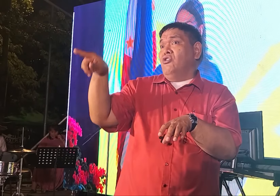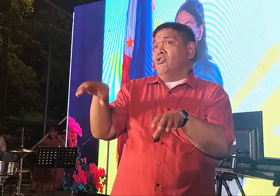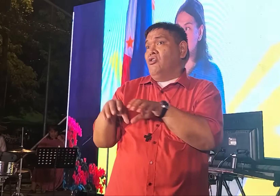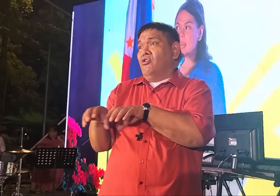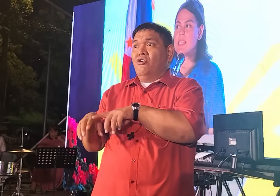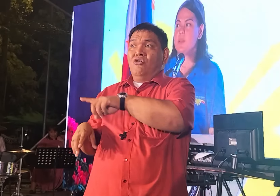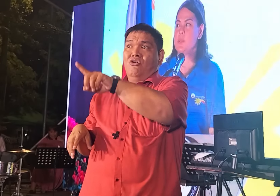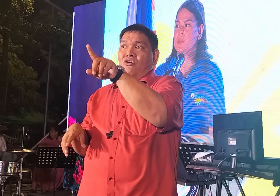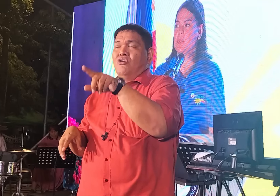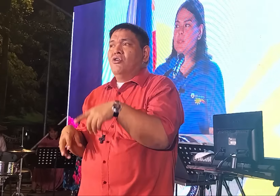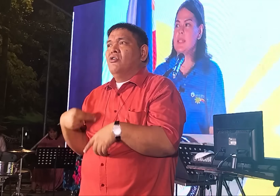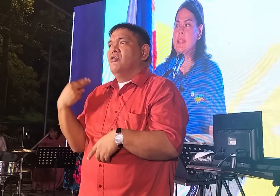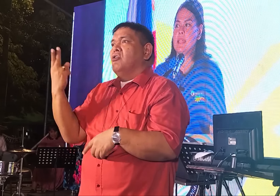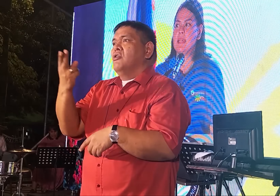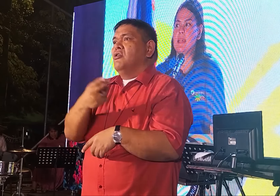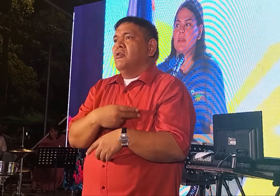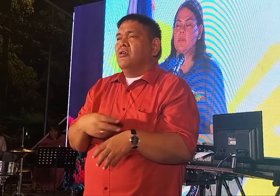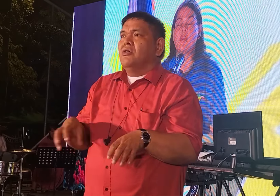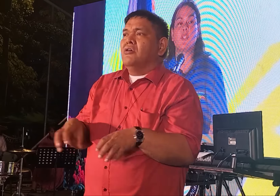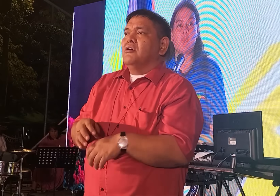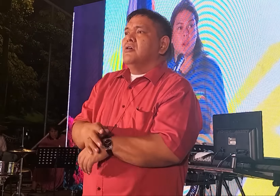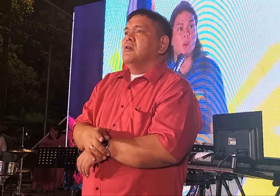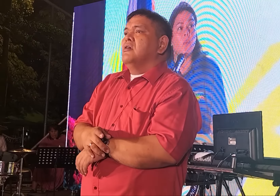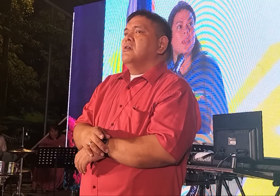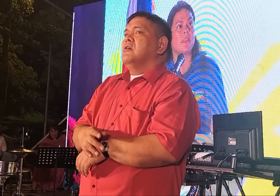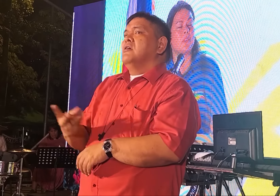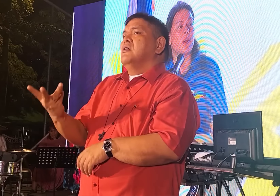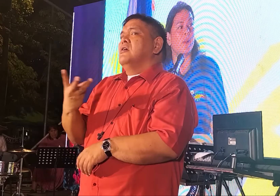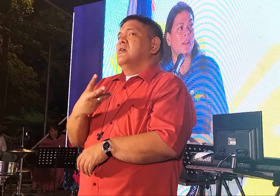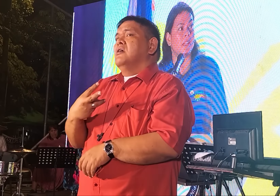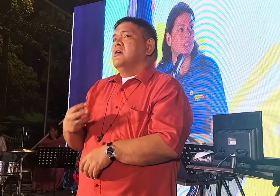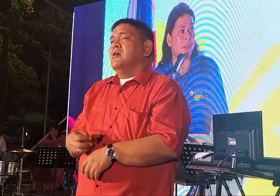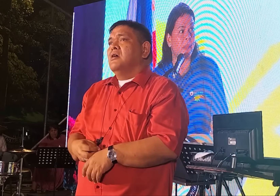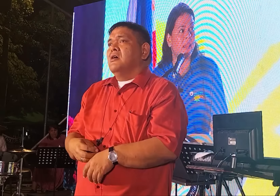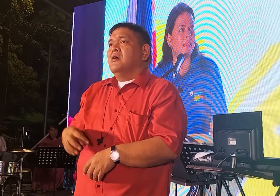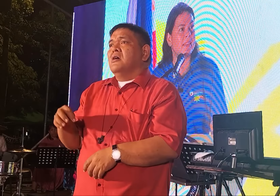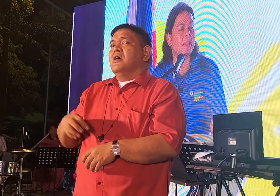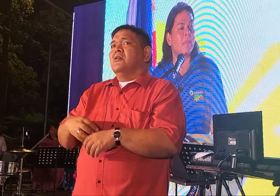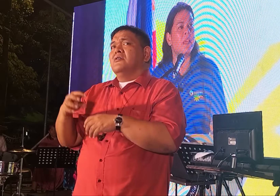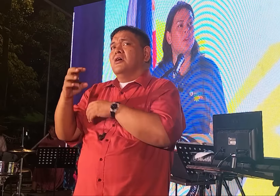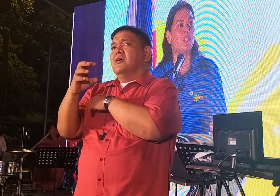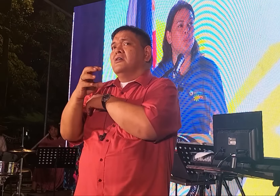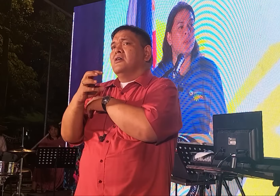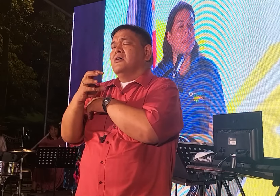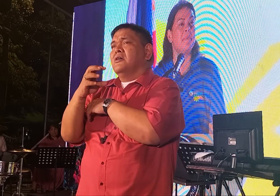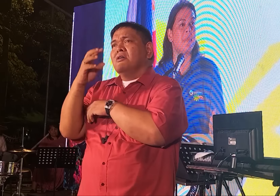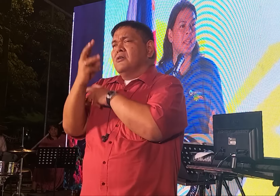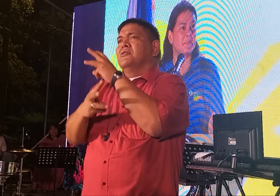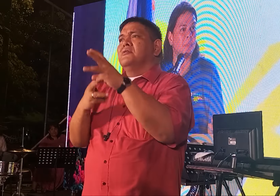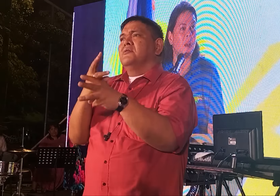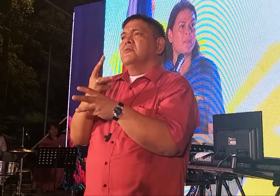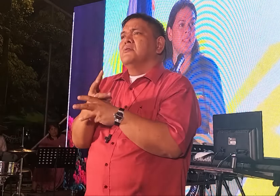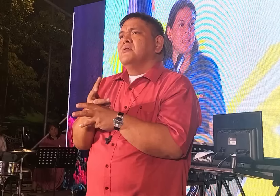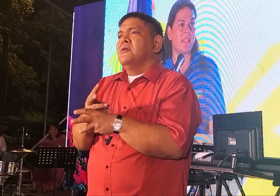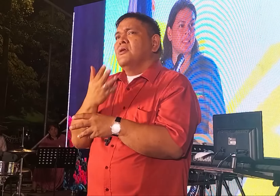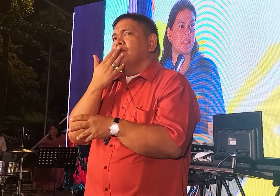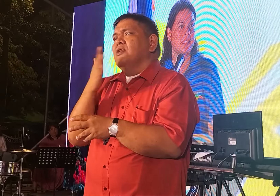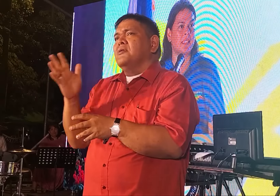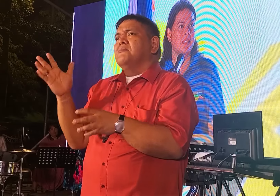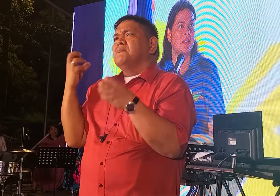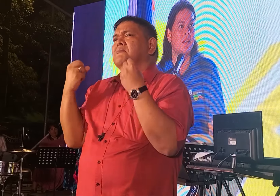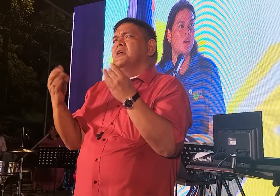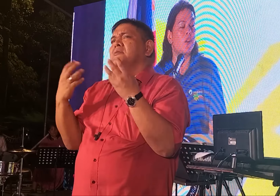muna tayo. Because we owe it to our countrymen, because we made